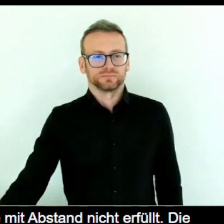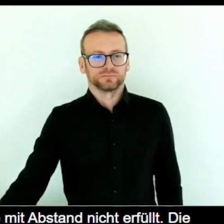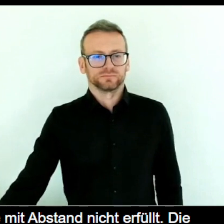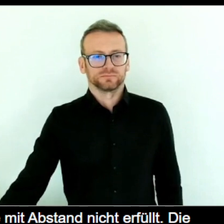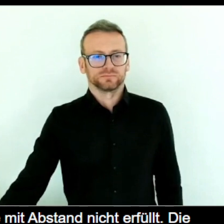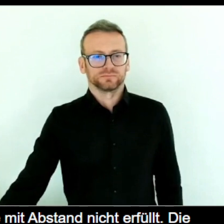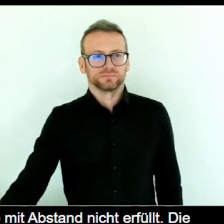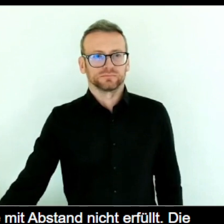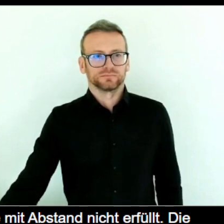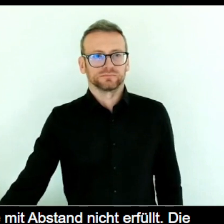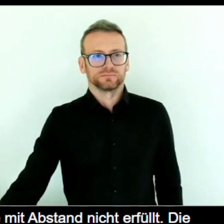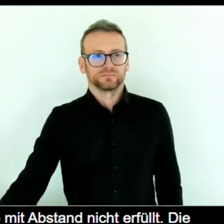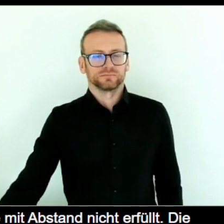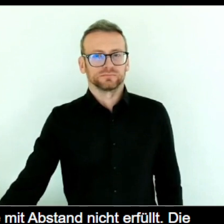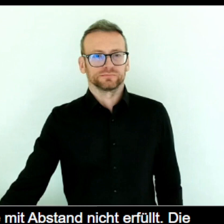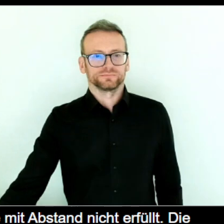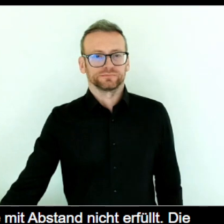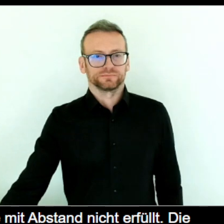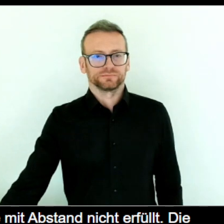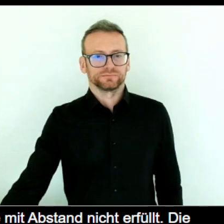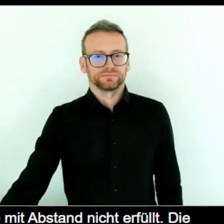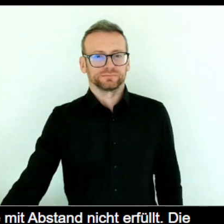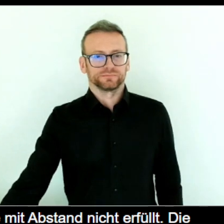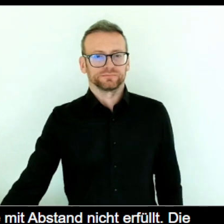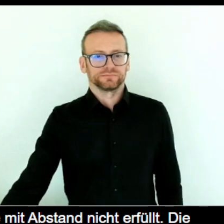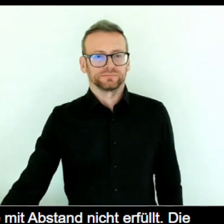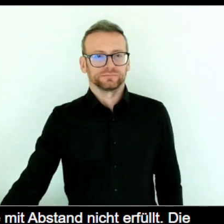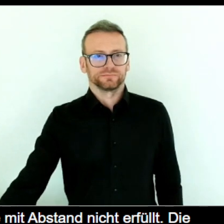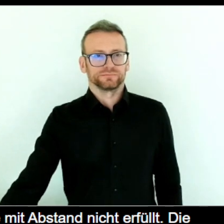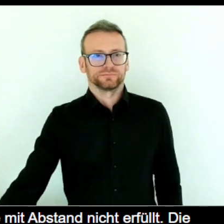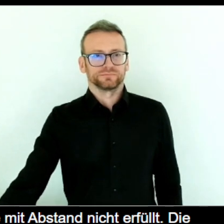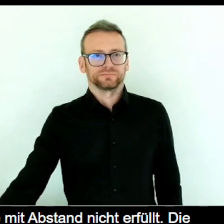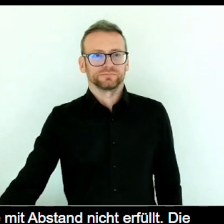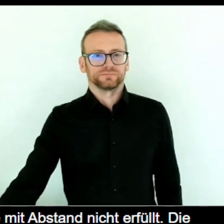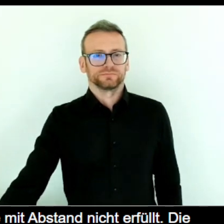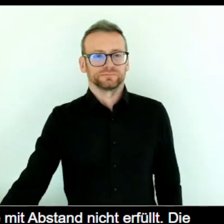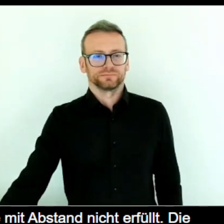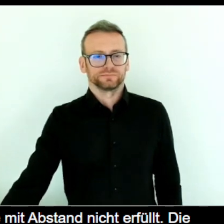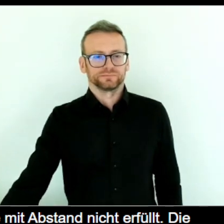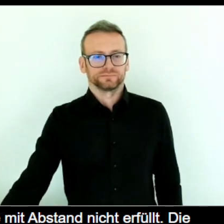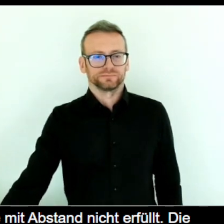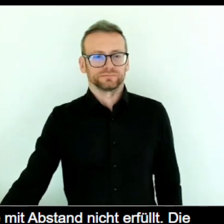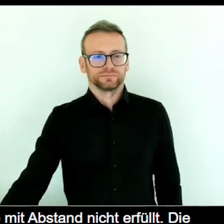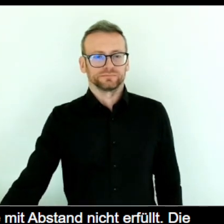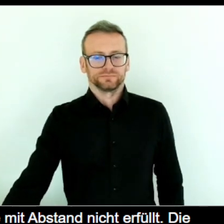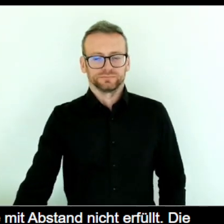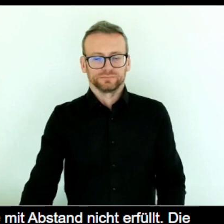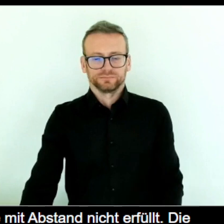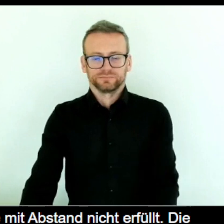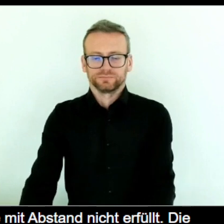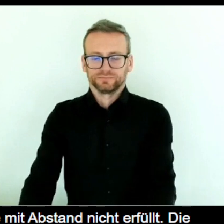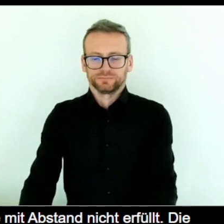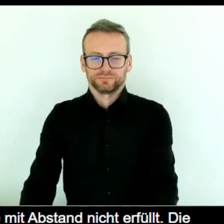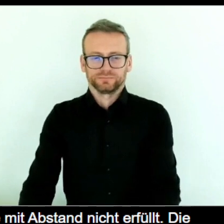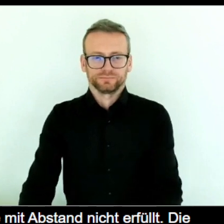Staatskasse kommt. Am Ende aber das Geld fehlt für den Ausbau. an der Stelle bin ich wieder der Freund der Mobilfunkanbieter. Ich haue nicht